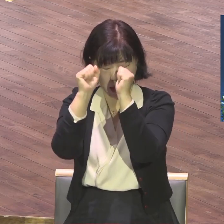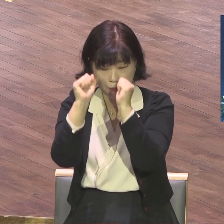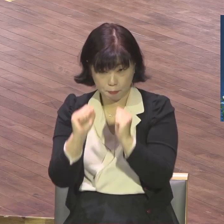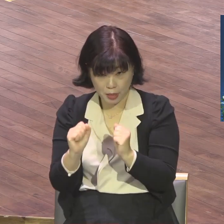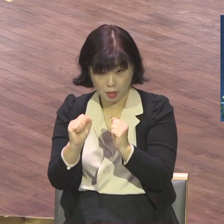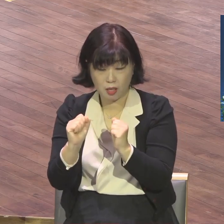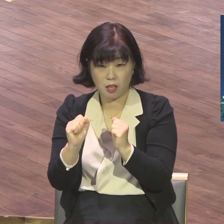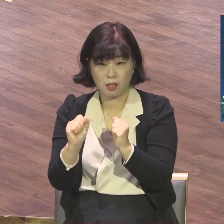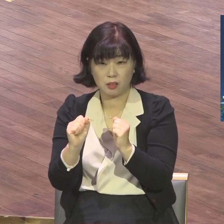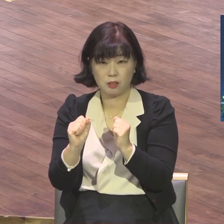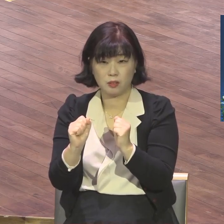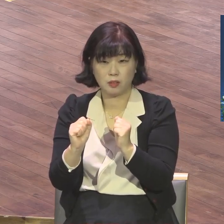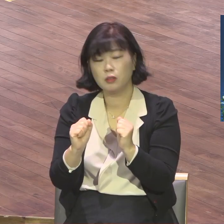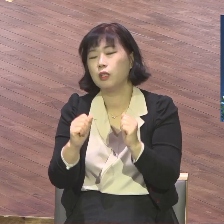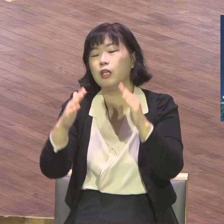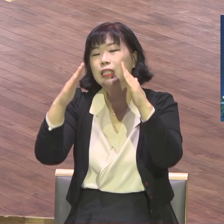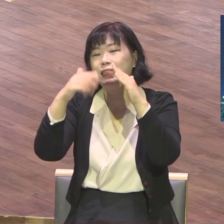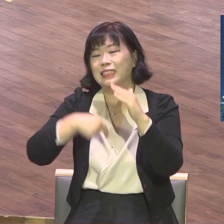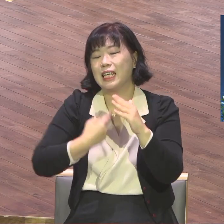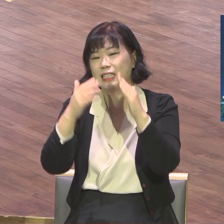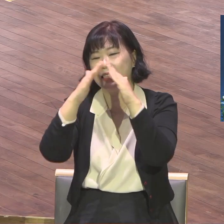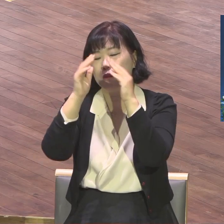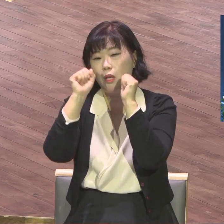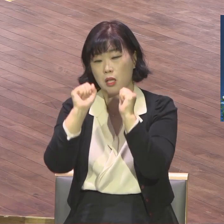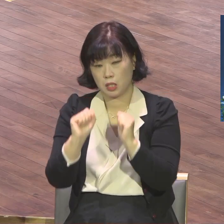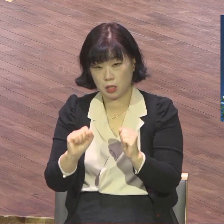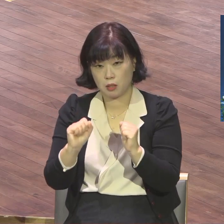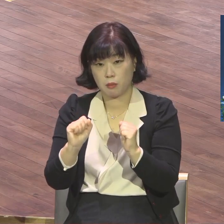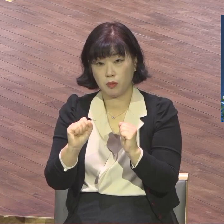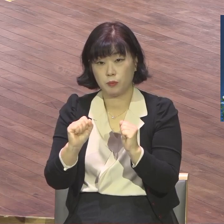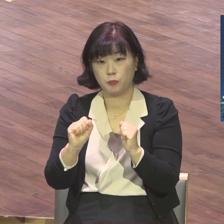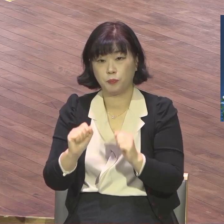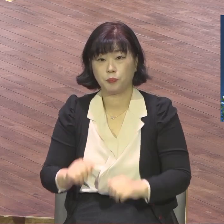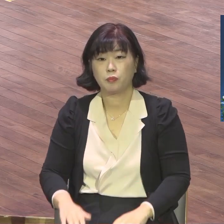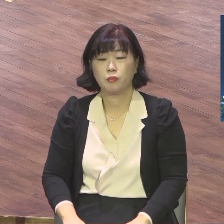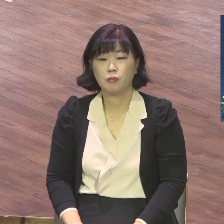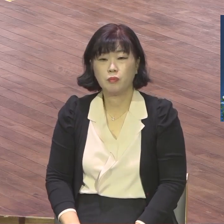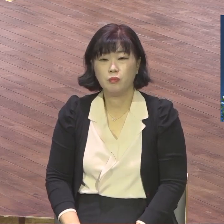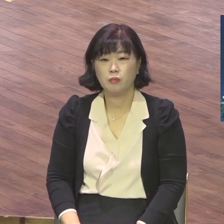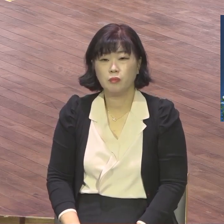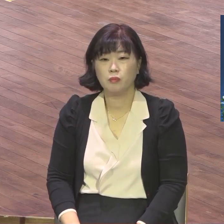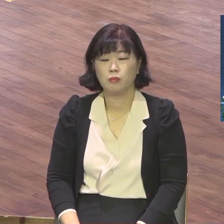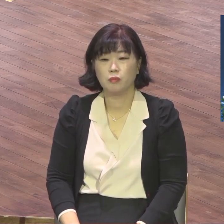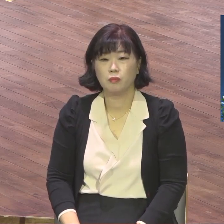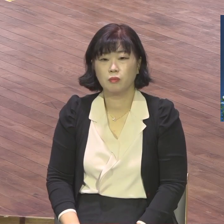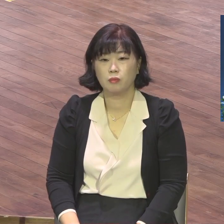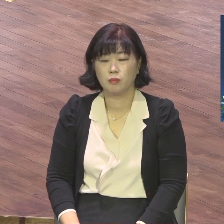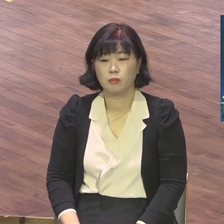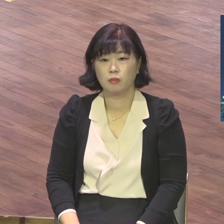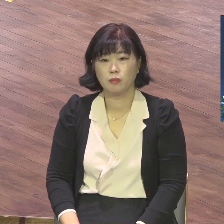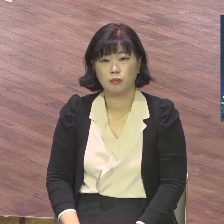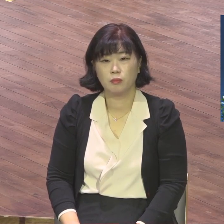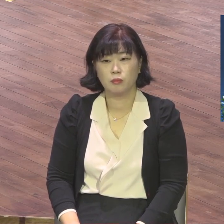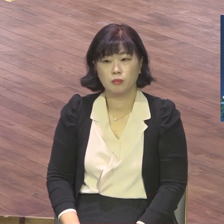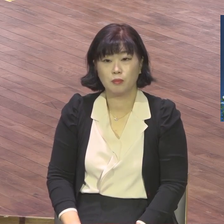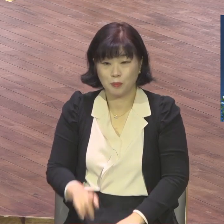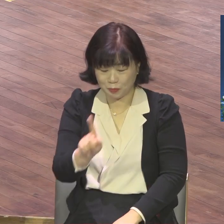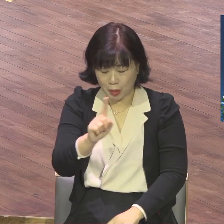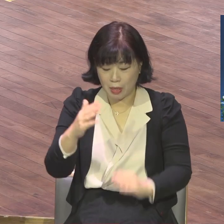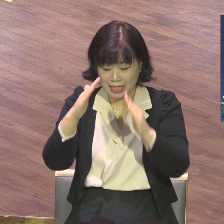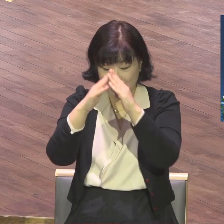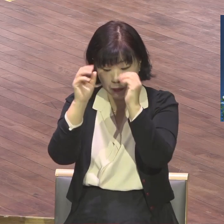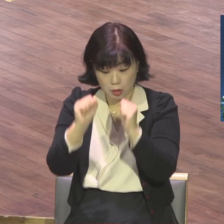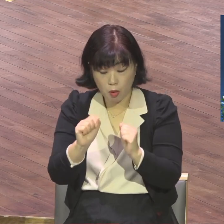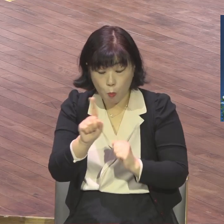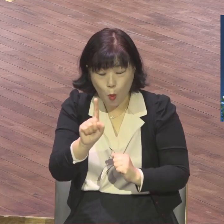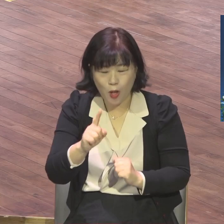그렇게 표현하고 셋집에 머물면서 아니 다른 성경에 보면 자기 돈으로 자신이 렌트한 집에서